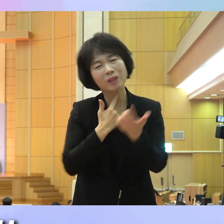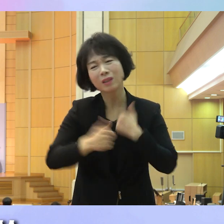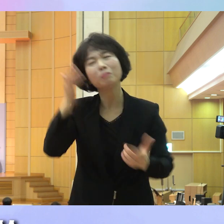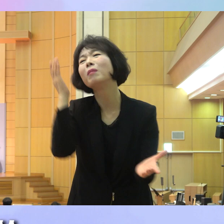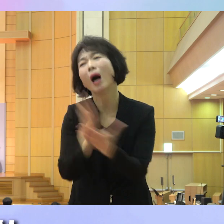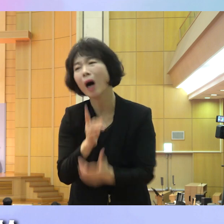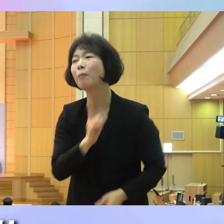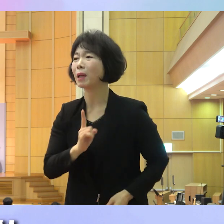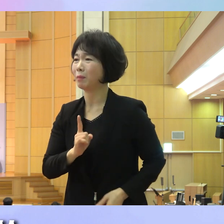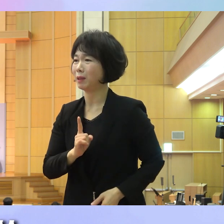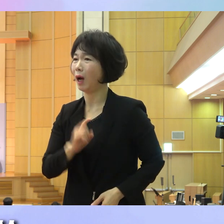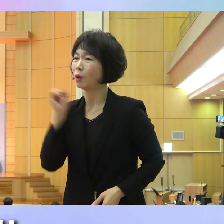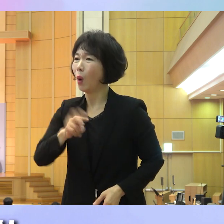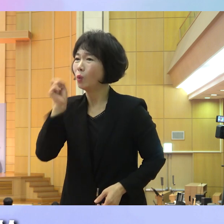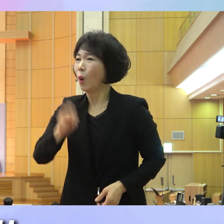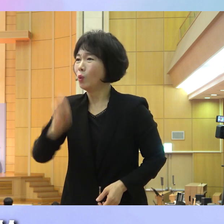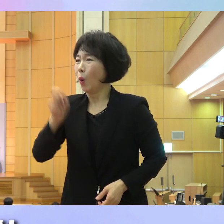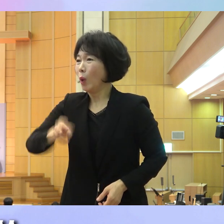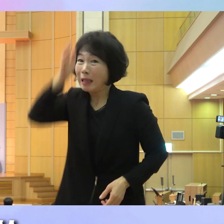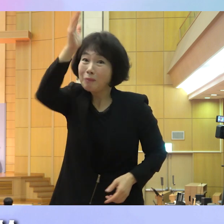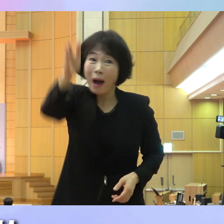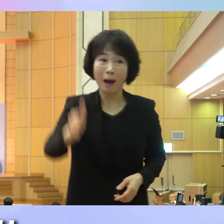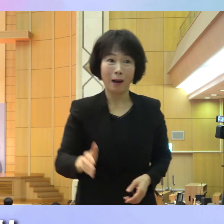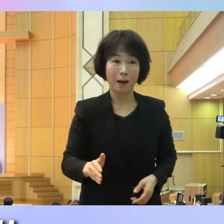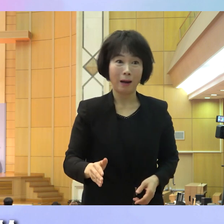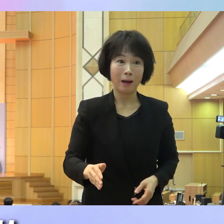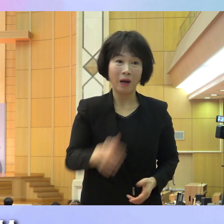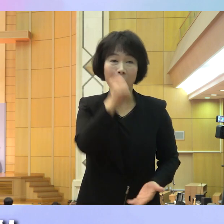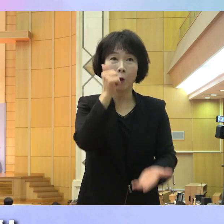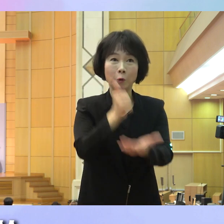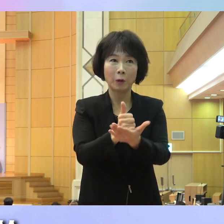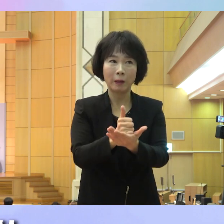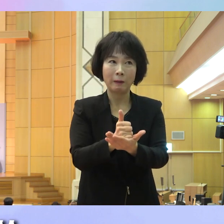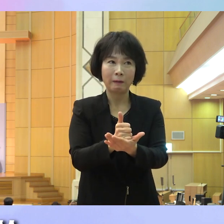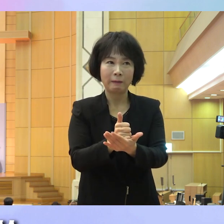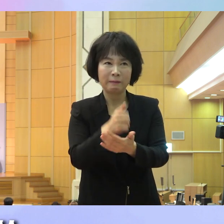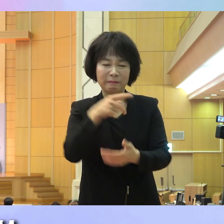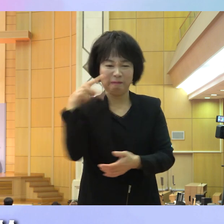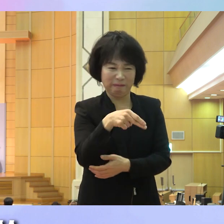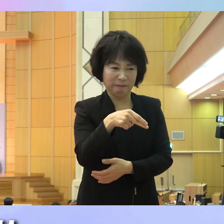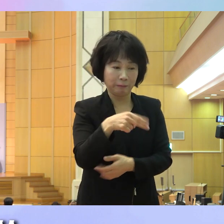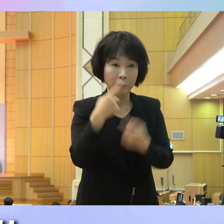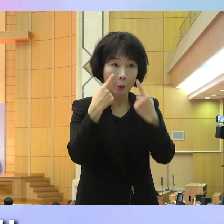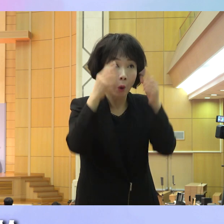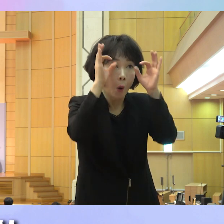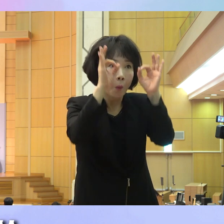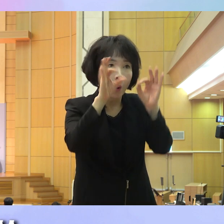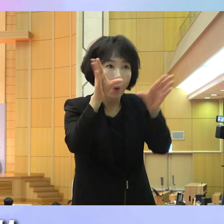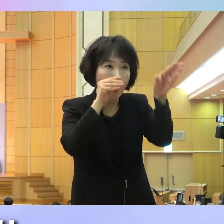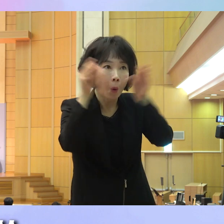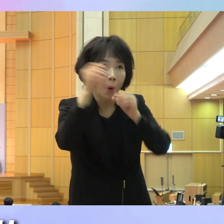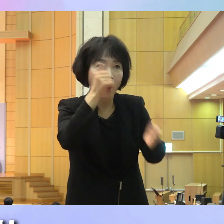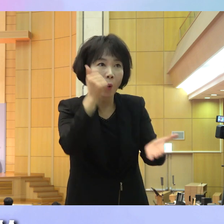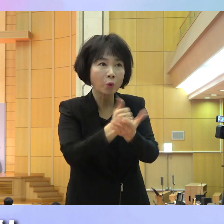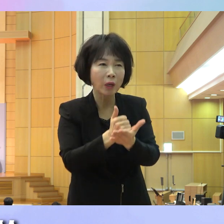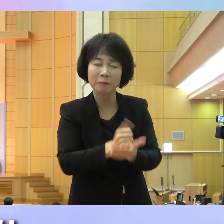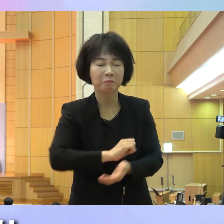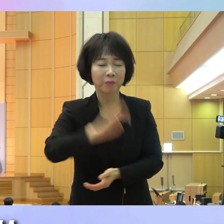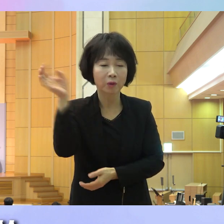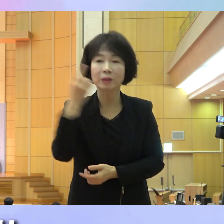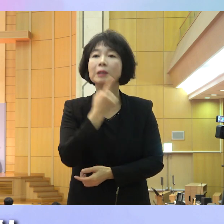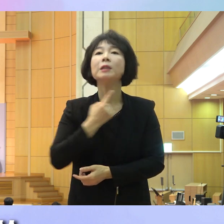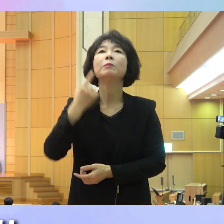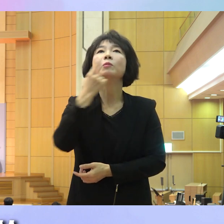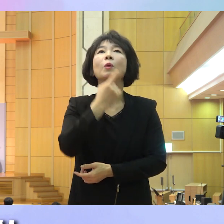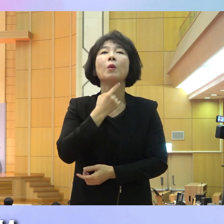그 죄 짓지 않기를, 그런 걸 잘라버리라는 거지. 눈으로 짓는 죄, 입으로 짓는